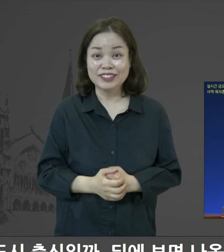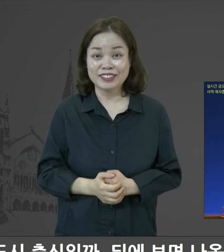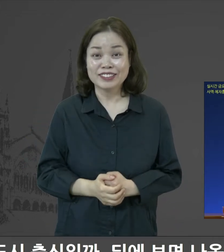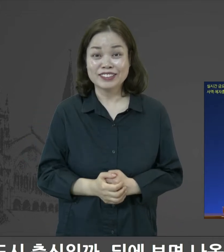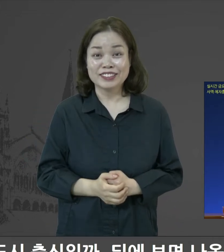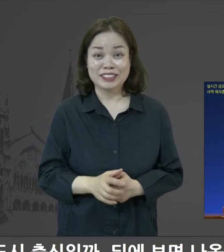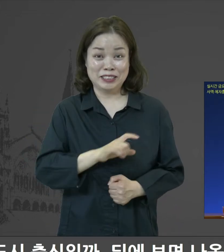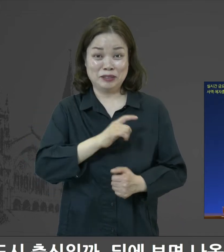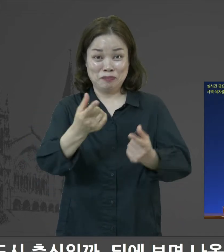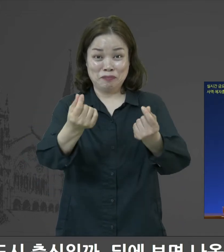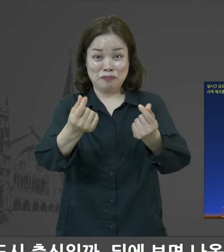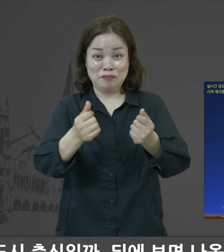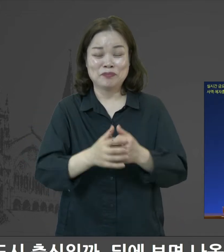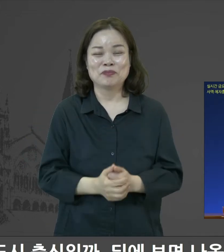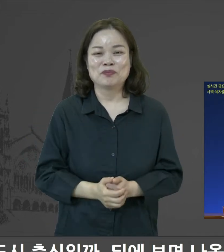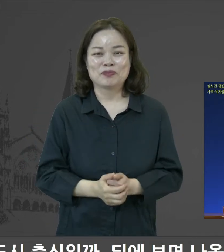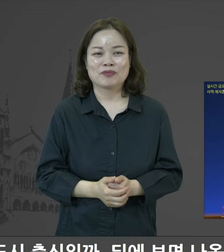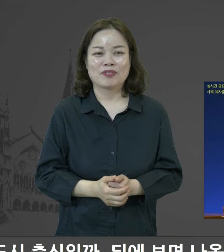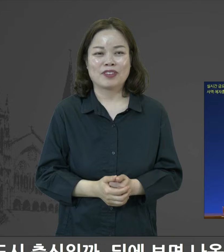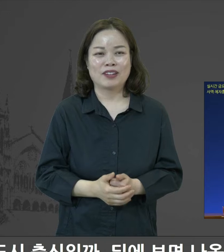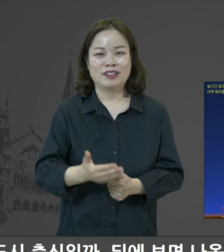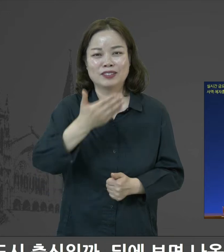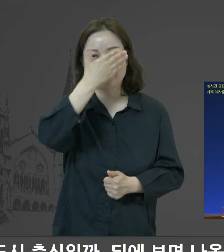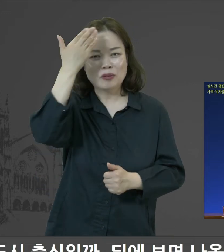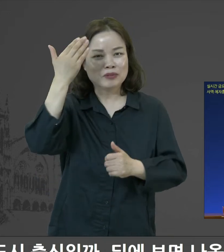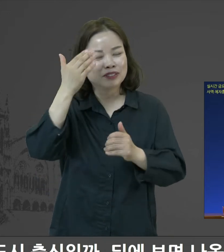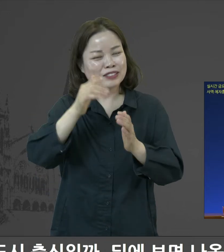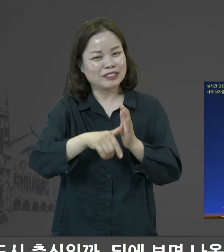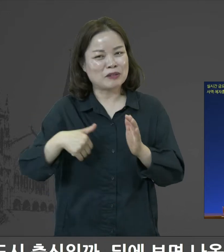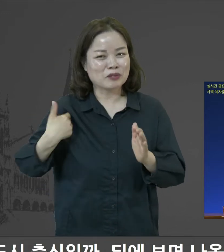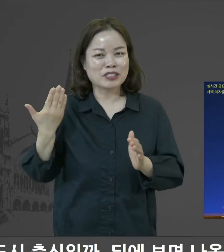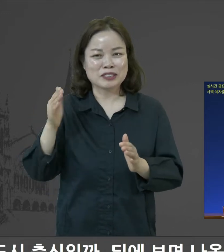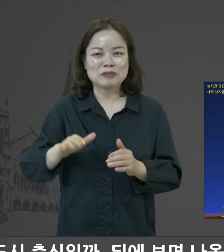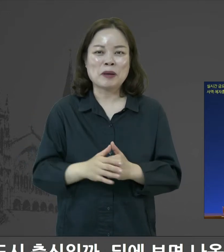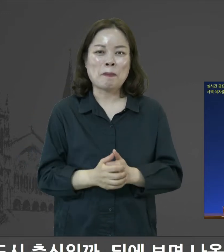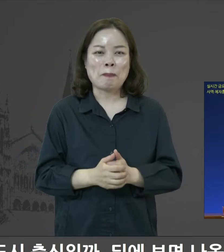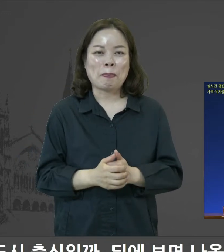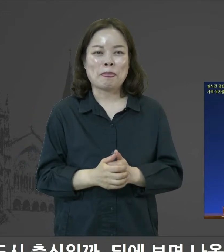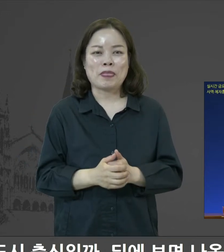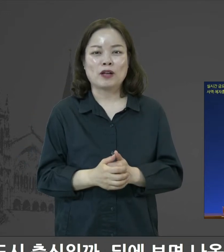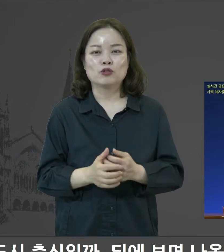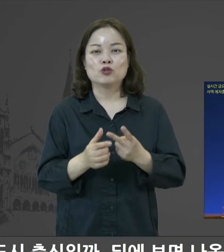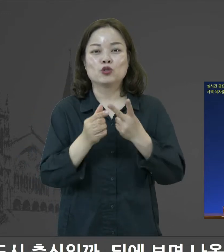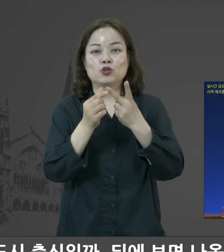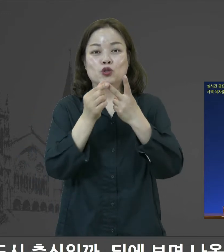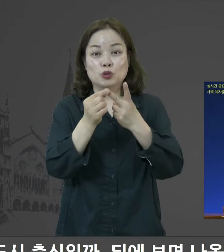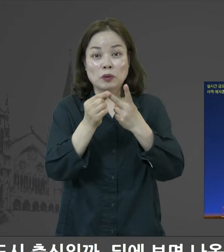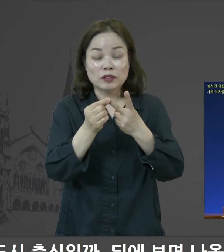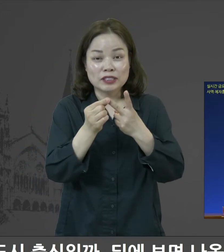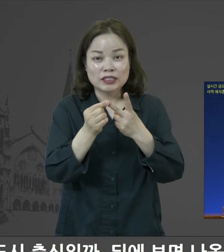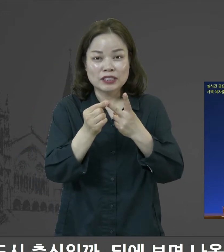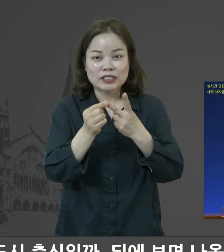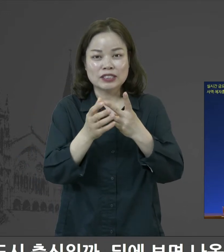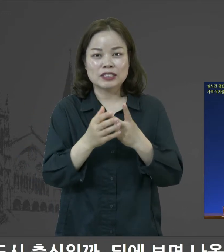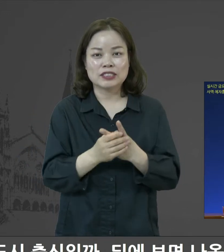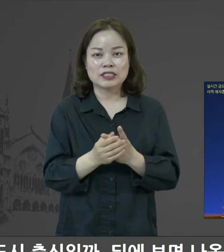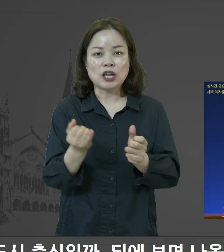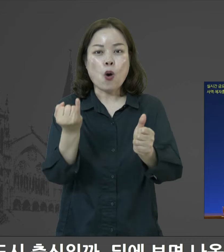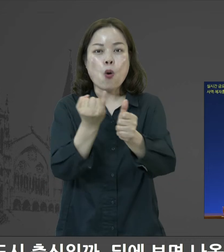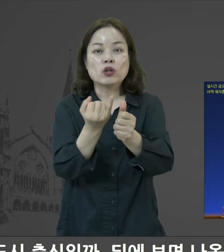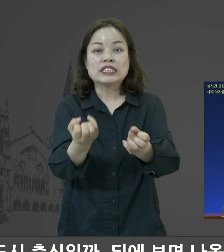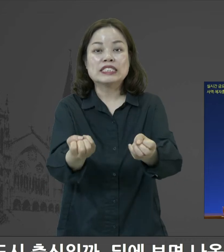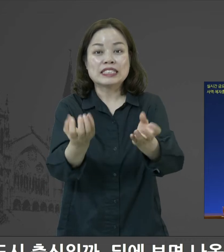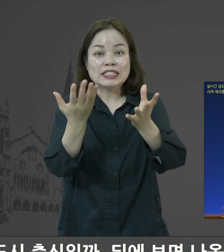어느 세대인지 짐작이 됩니다. 젊은 세대는 도저히 연결이 안 되겠지만, 그 다음 두 번째 이제 힌트로 혼인잔치 이렇게